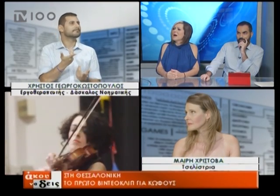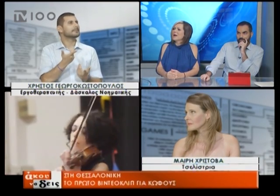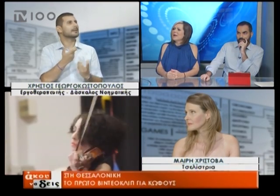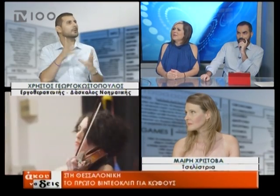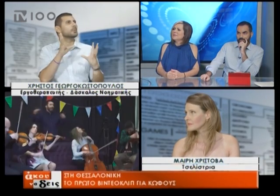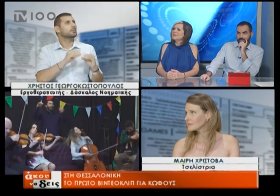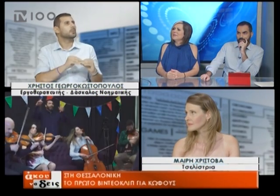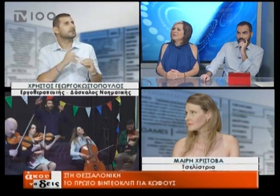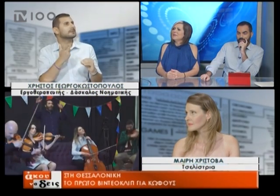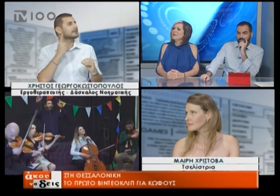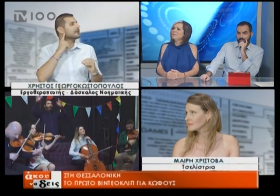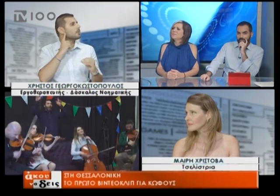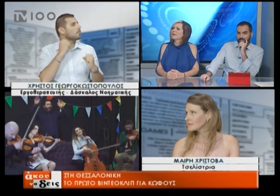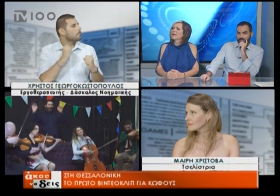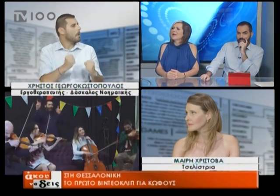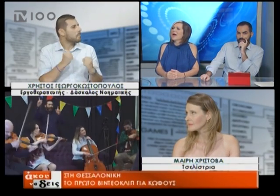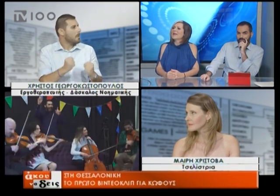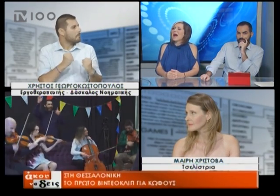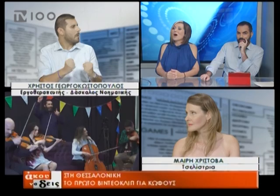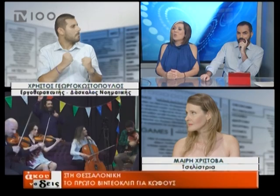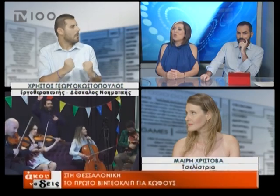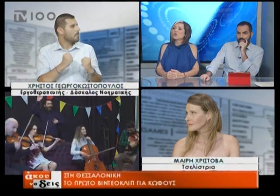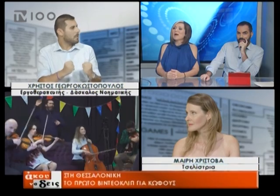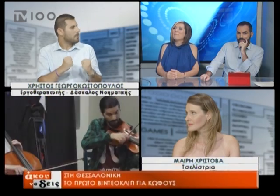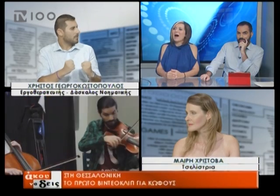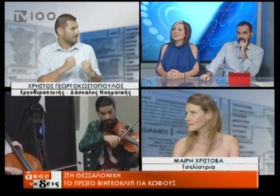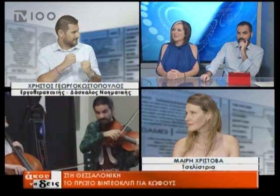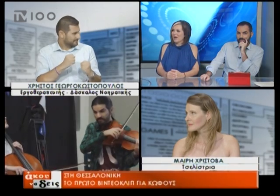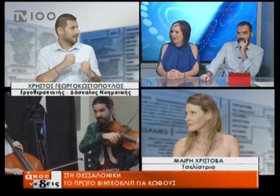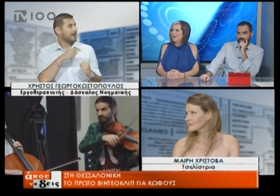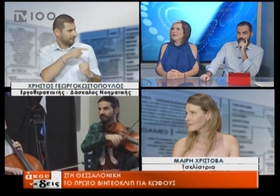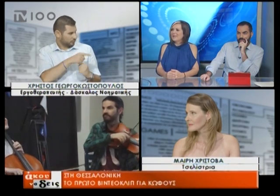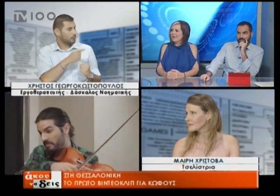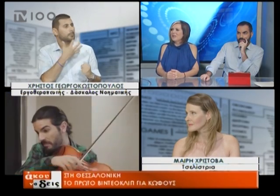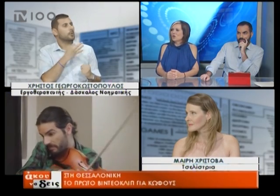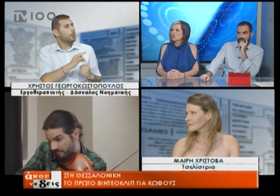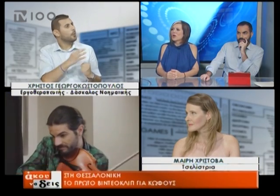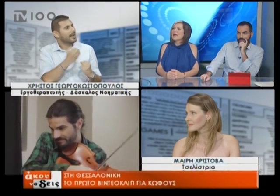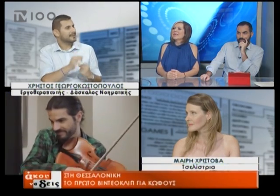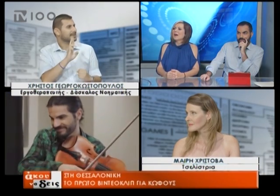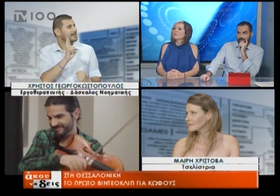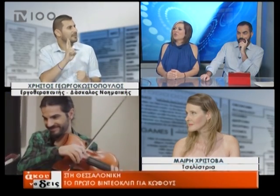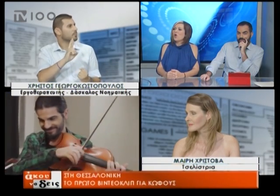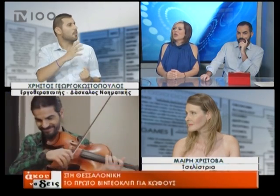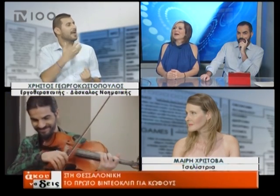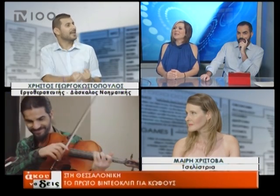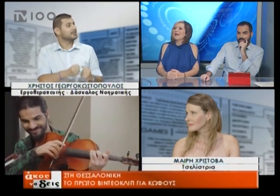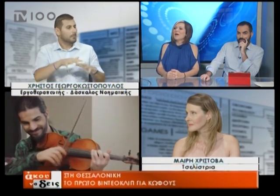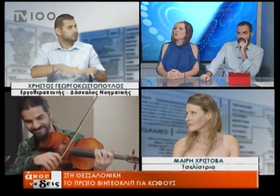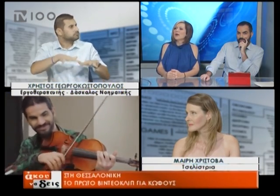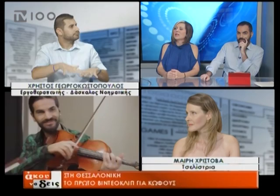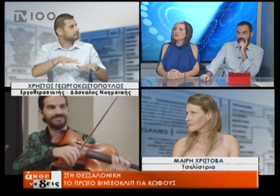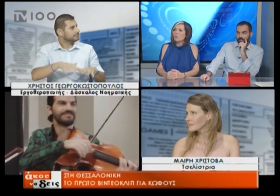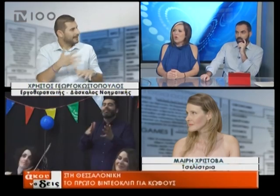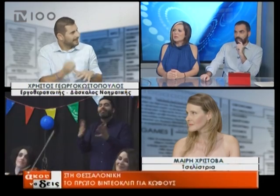Μ' αρέσει να ακούω τα μπάσα κυρίως και αυτό γιατί